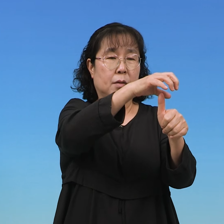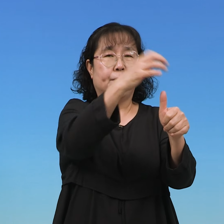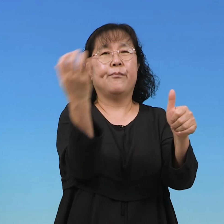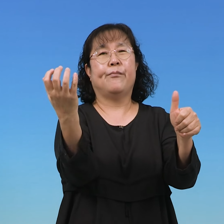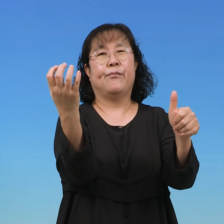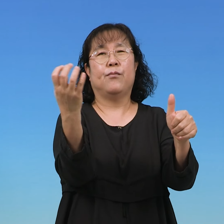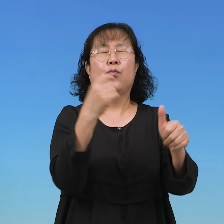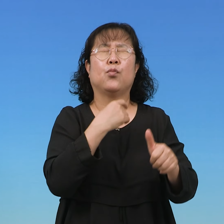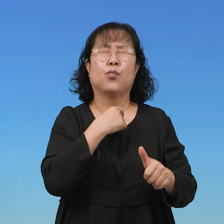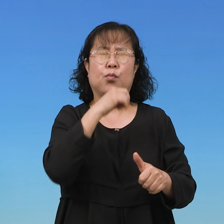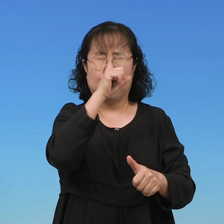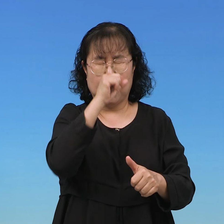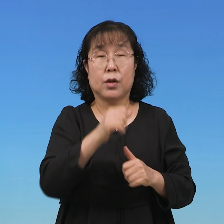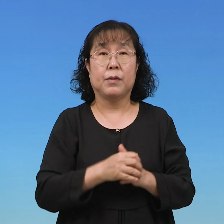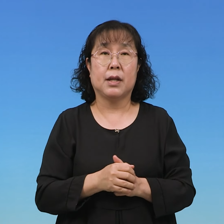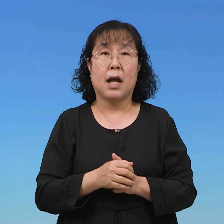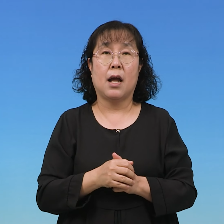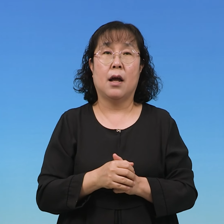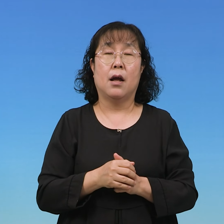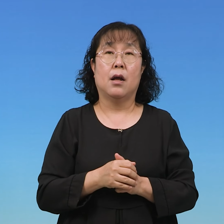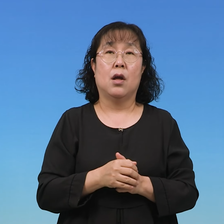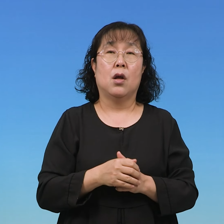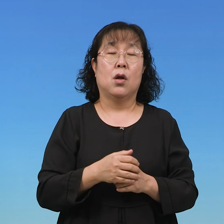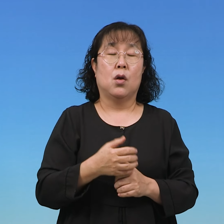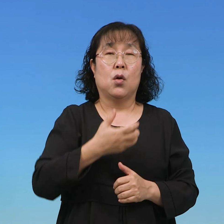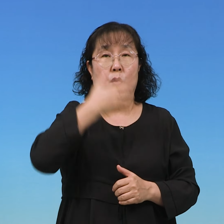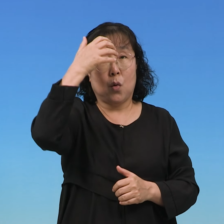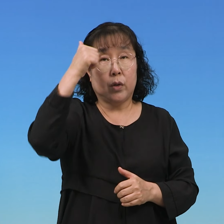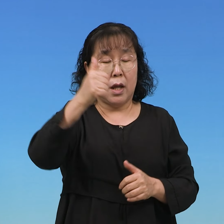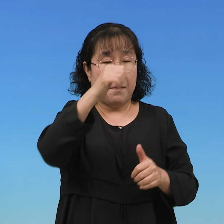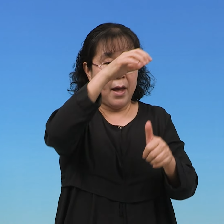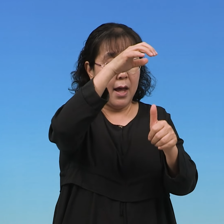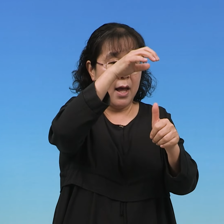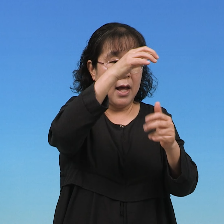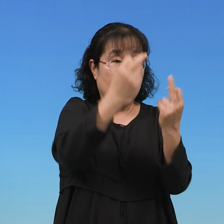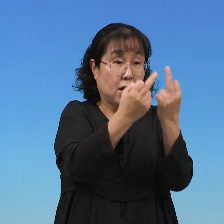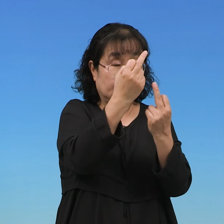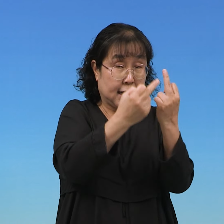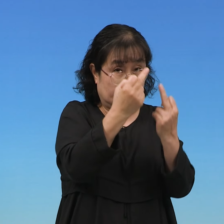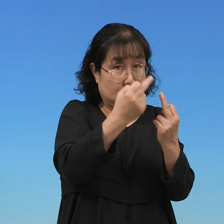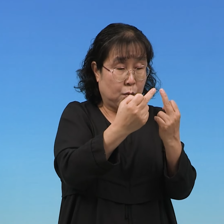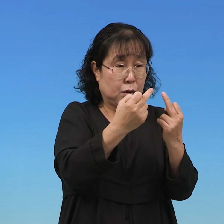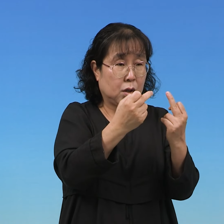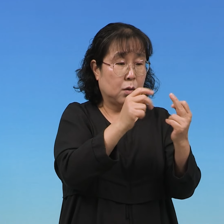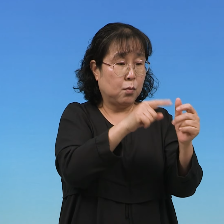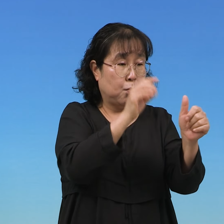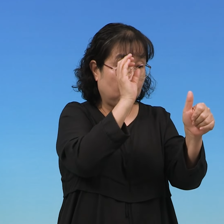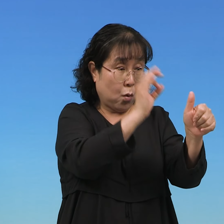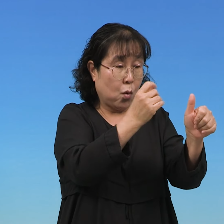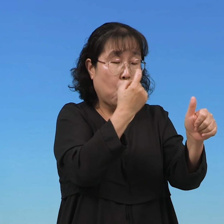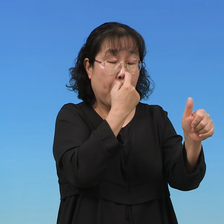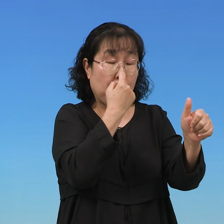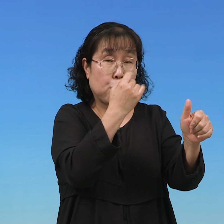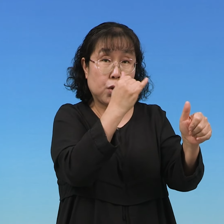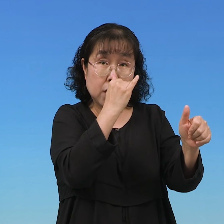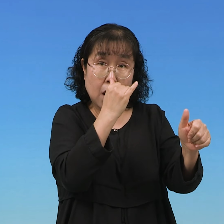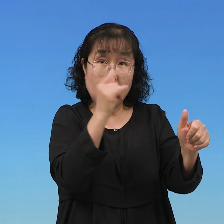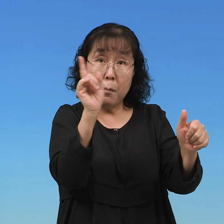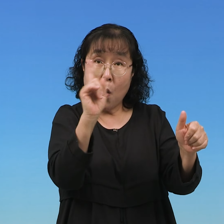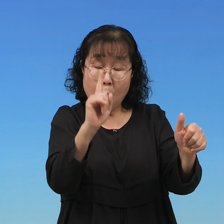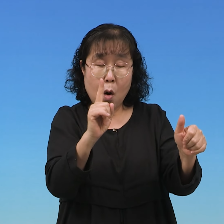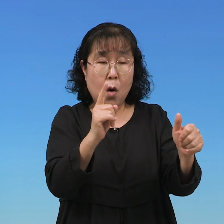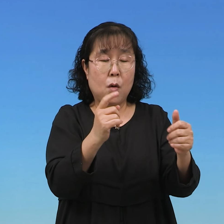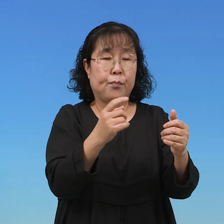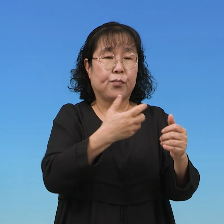얽매여 있는 것에서 벗어나기예요. 얽매여 있는 것에서 벗어나기. 이게 무슨 말씀인가 하면은, 앞에서도